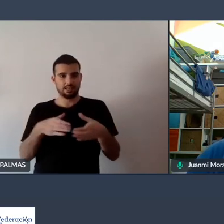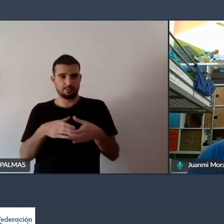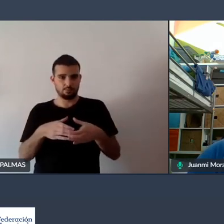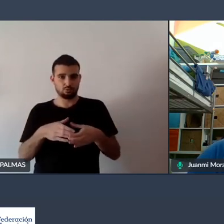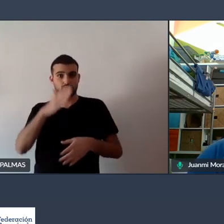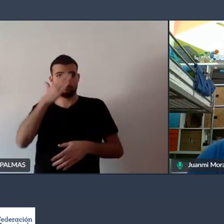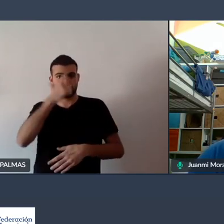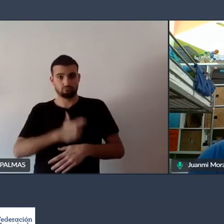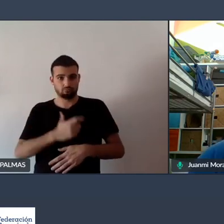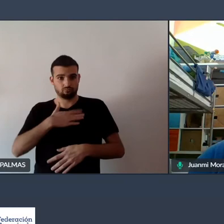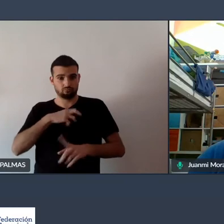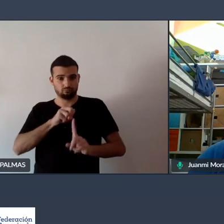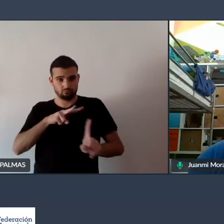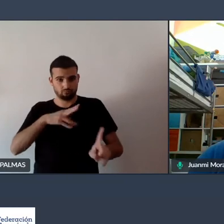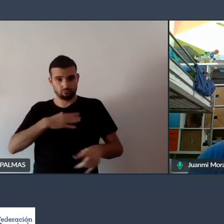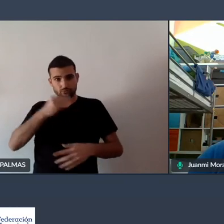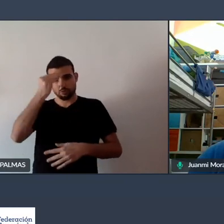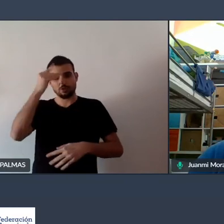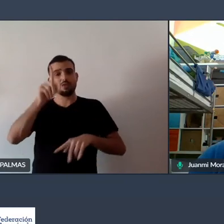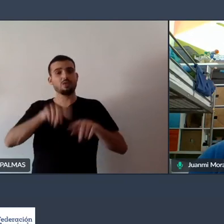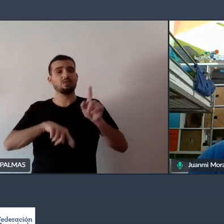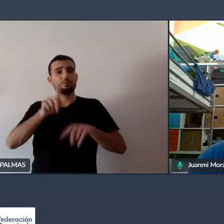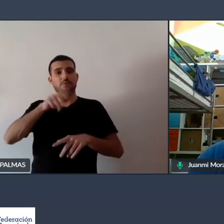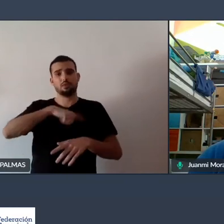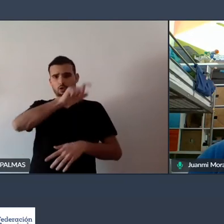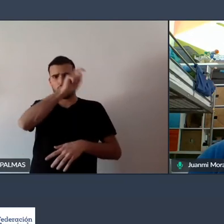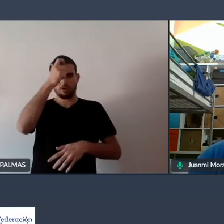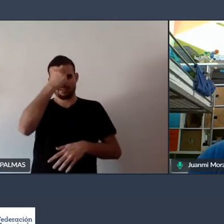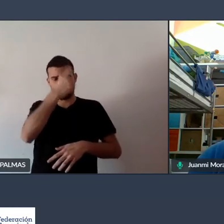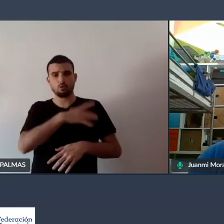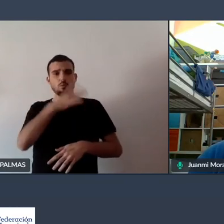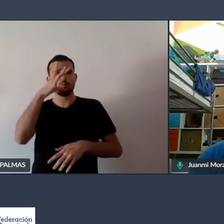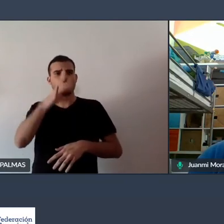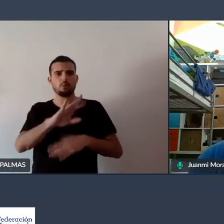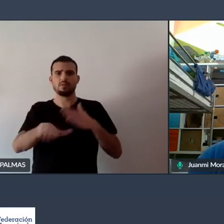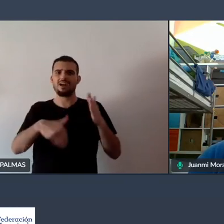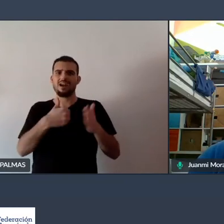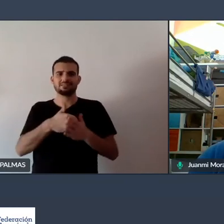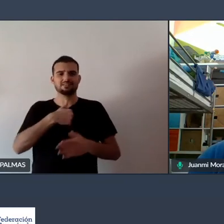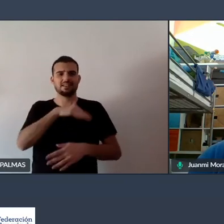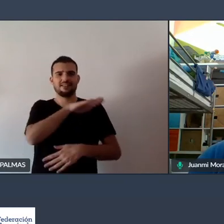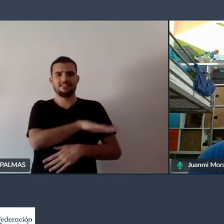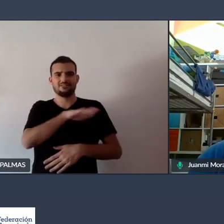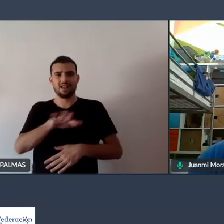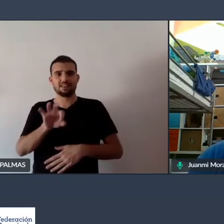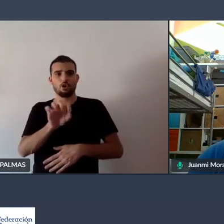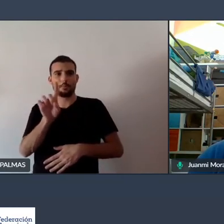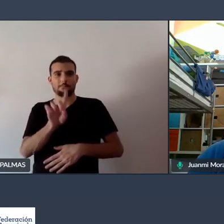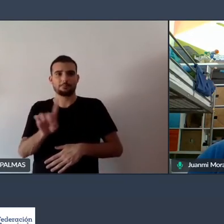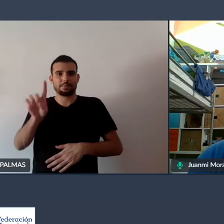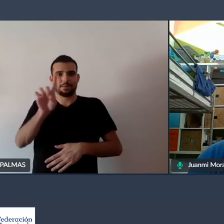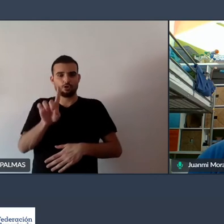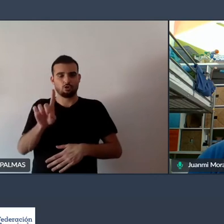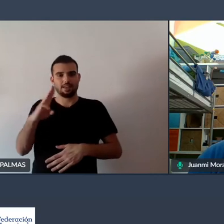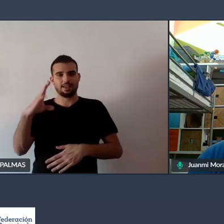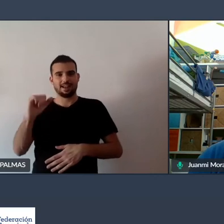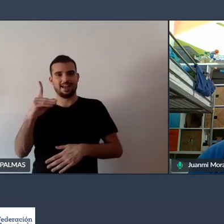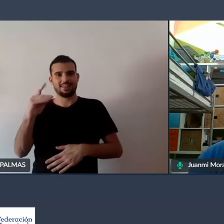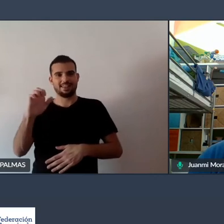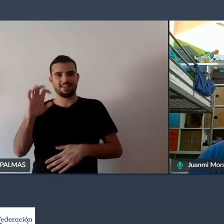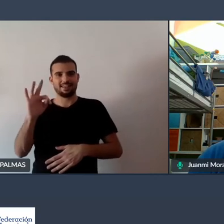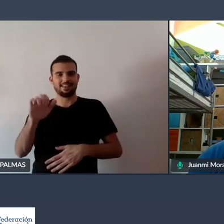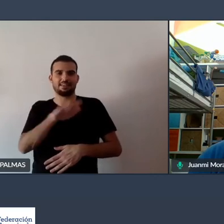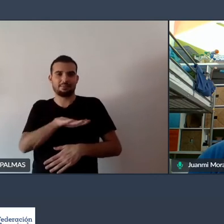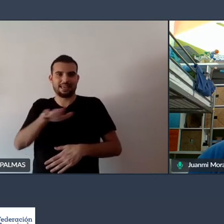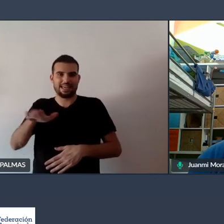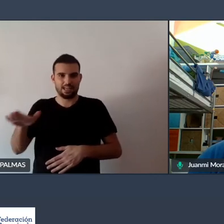creo que con juego, por conceptos, deberías de llegar tranquilamente hasta infantil, primer año de cadete, seguro. Mi